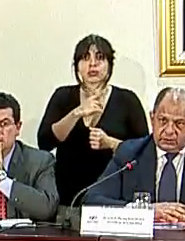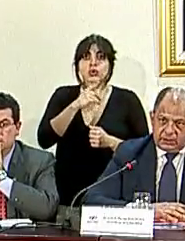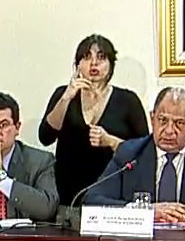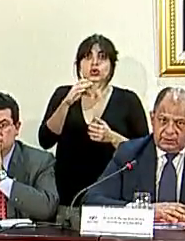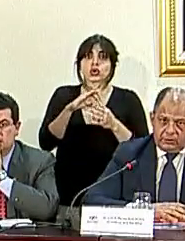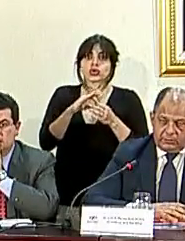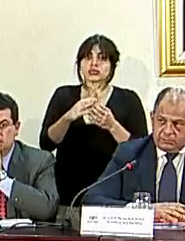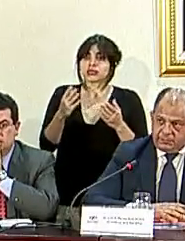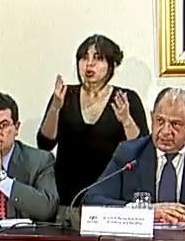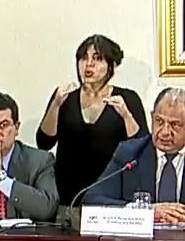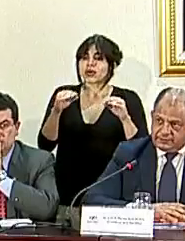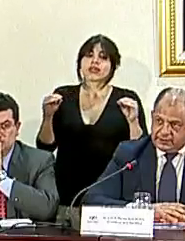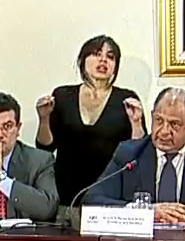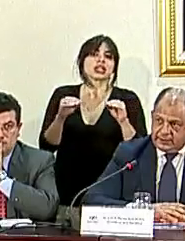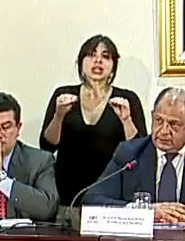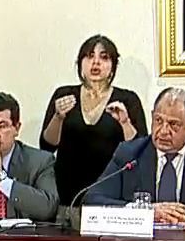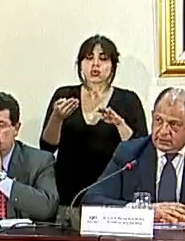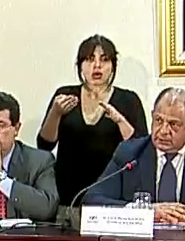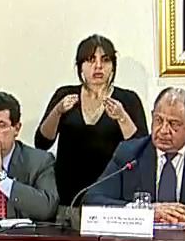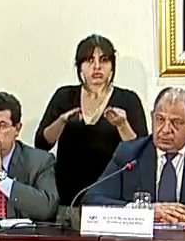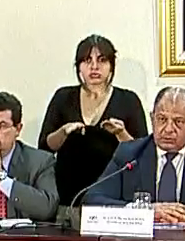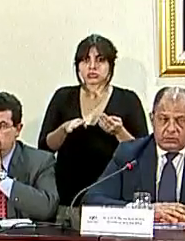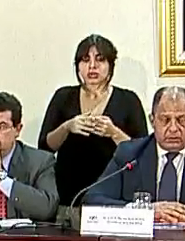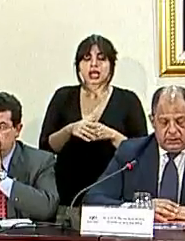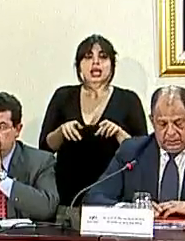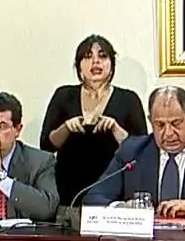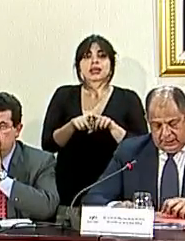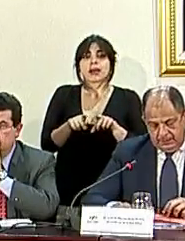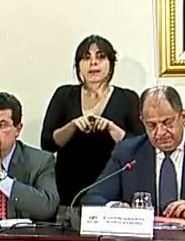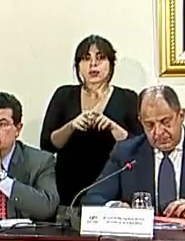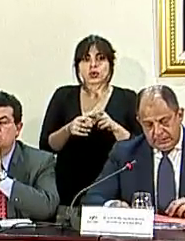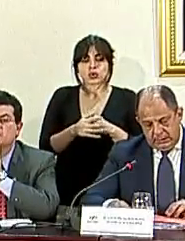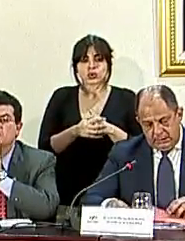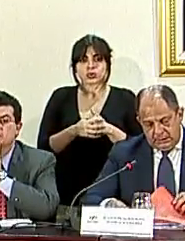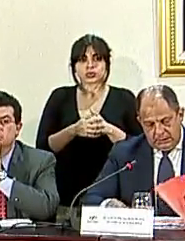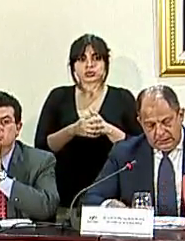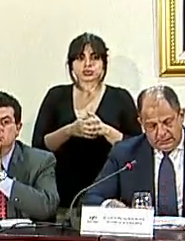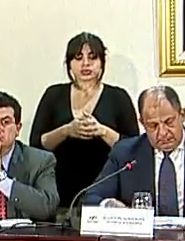en el sentido de que no ha habido pérdidas fatales ni tampoco